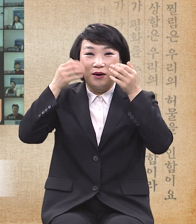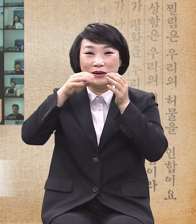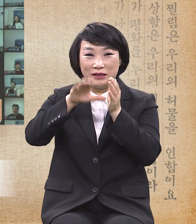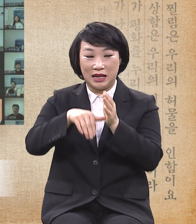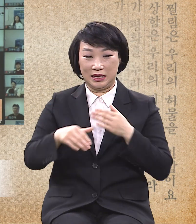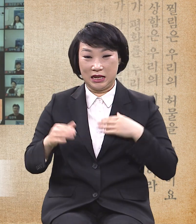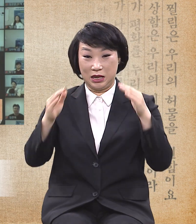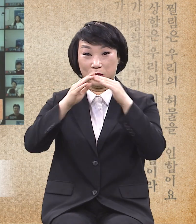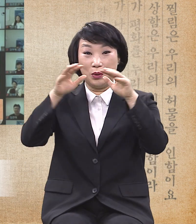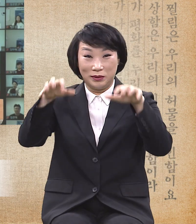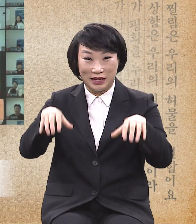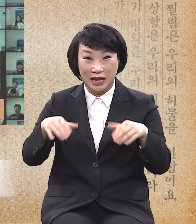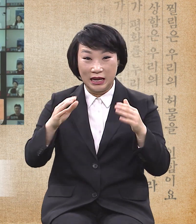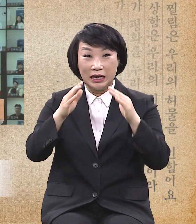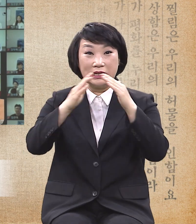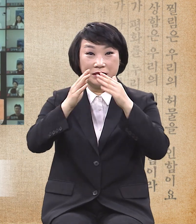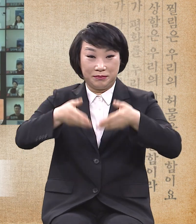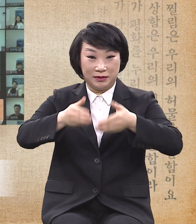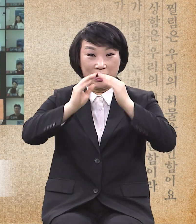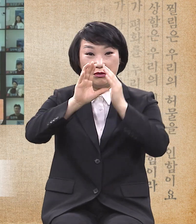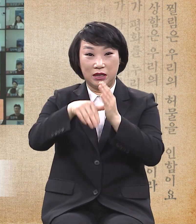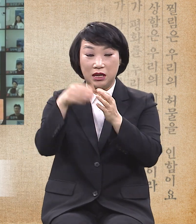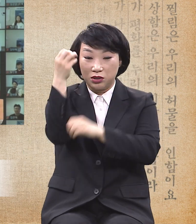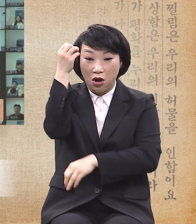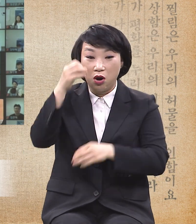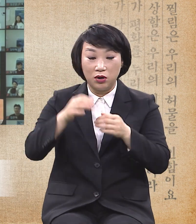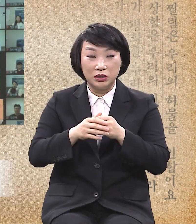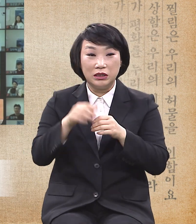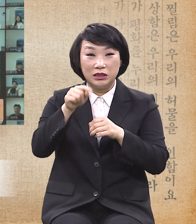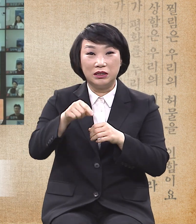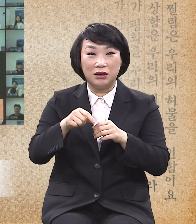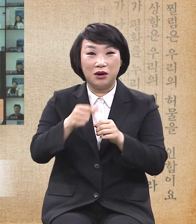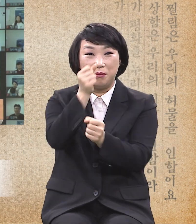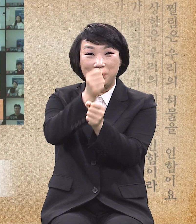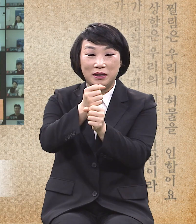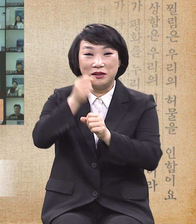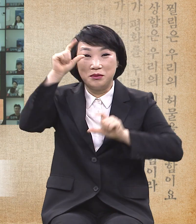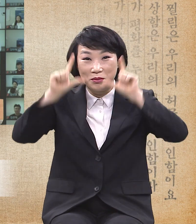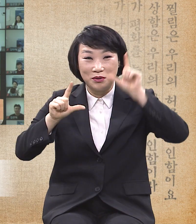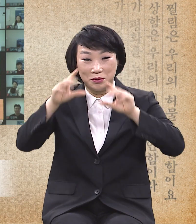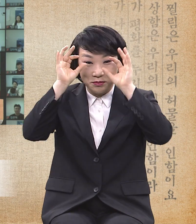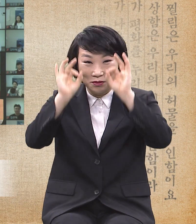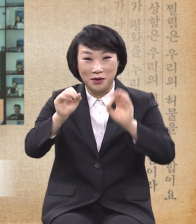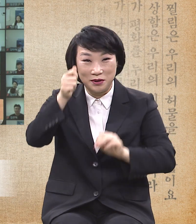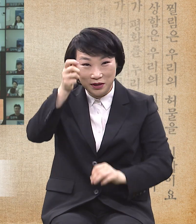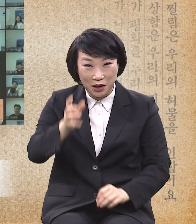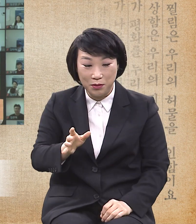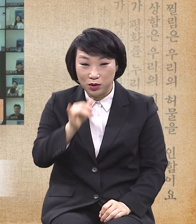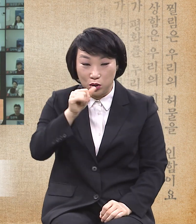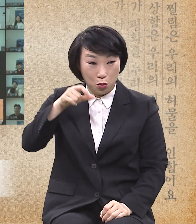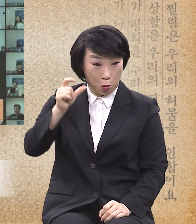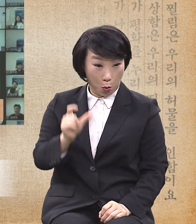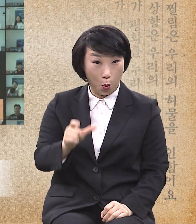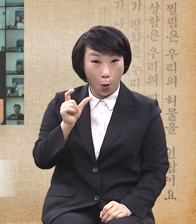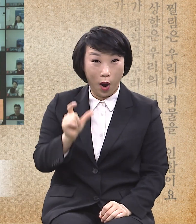어려움에 씹질 때마다 토 닦는 모습을 많이 봤습니다. 아주